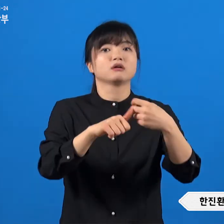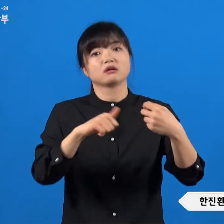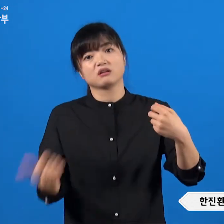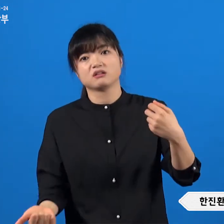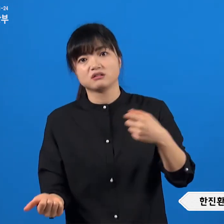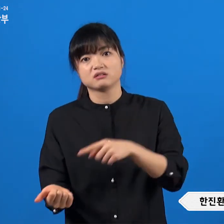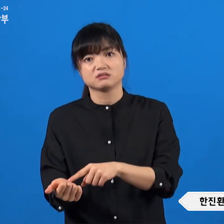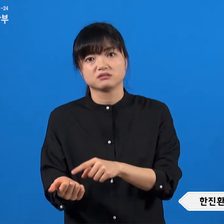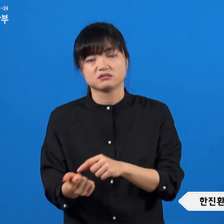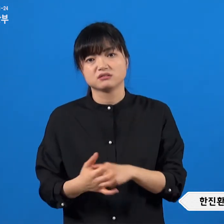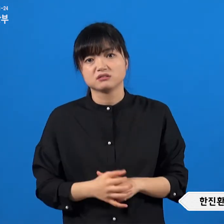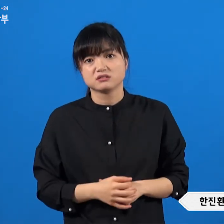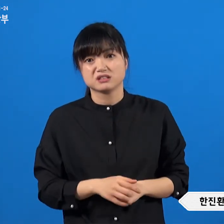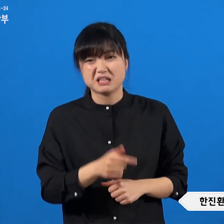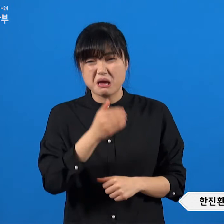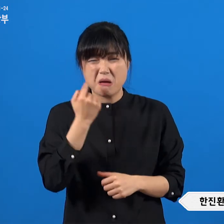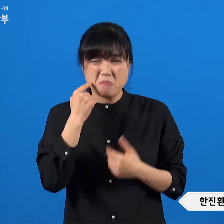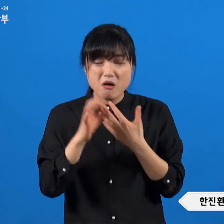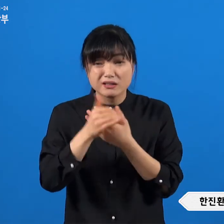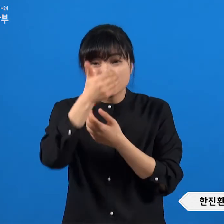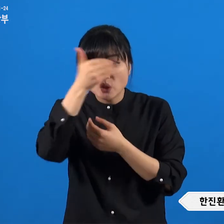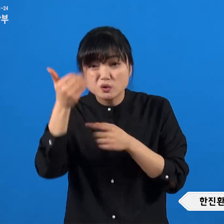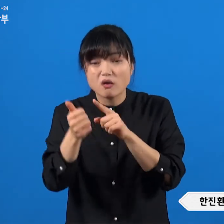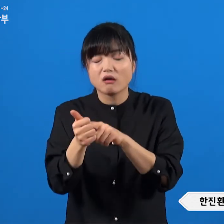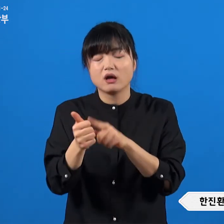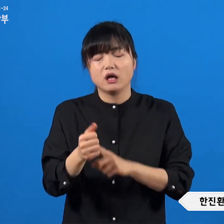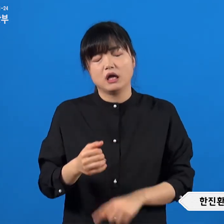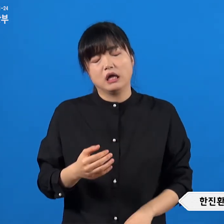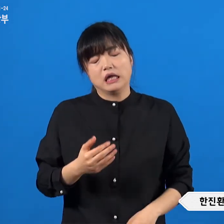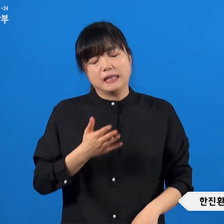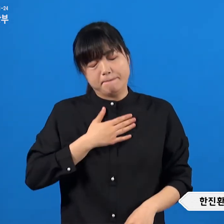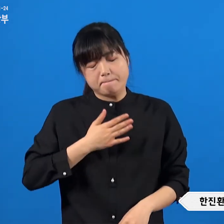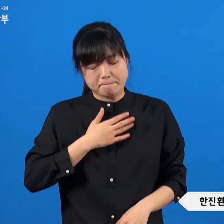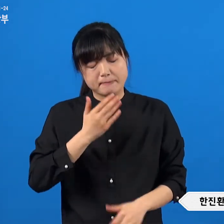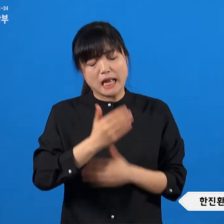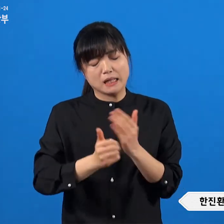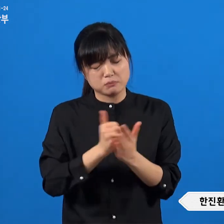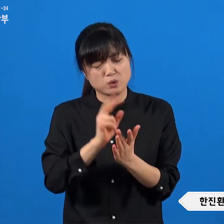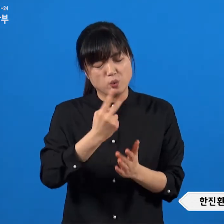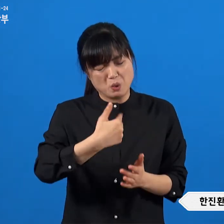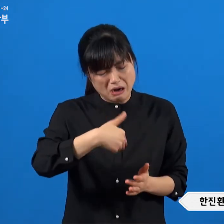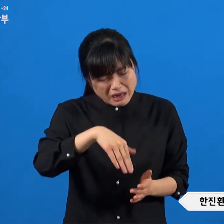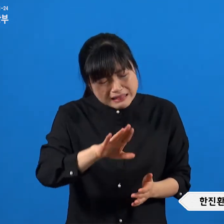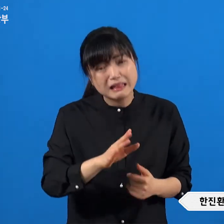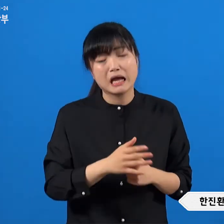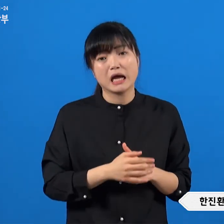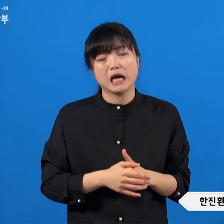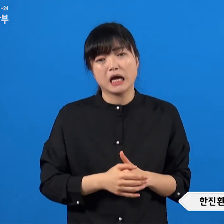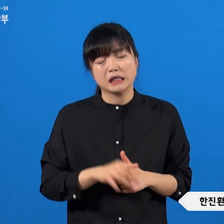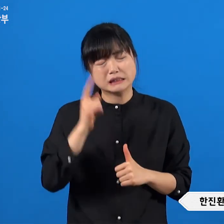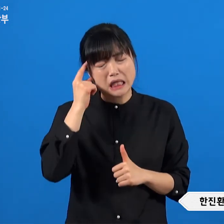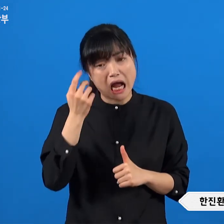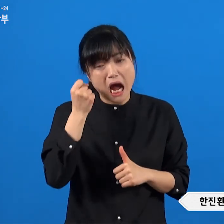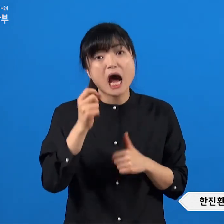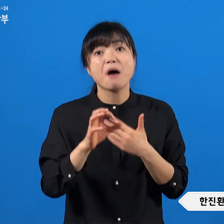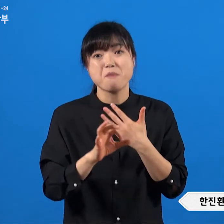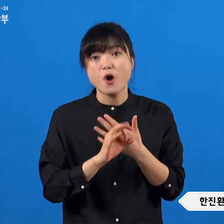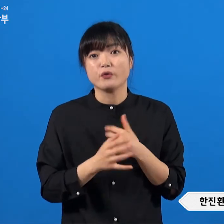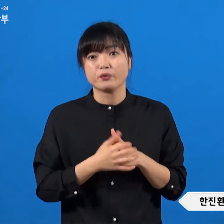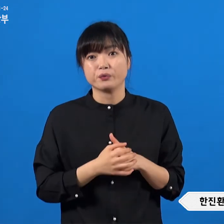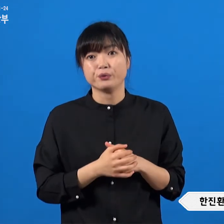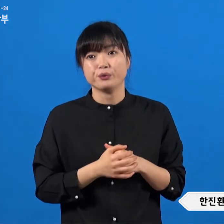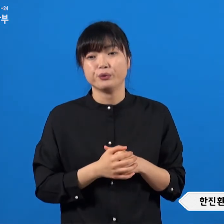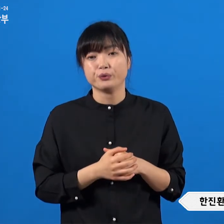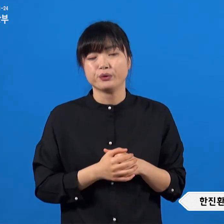그런데 만약에 그 청년이 내가 하나님께로 돌아가야 되겠다 그 생각을 했더라면